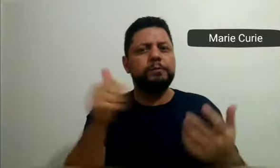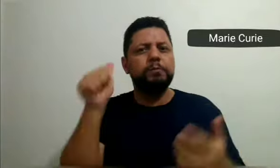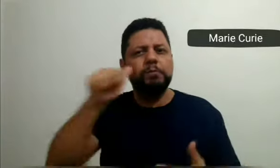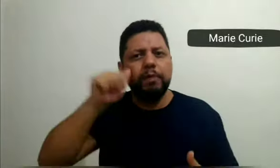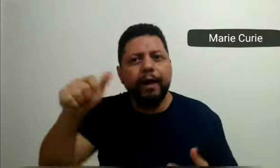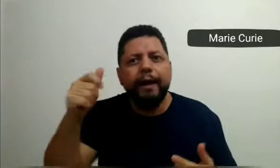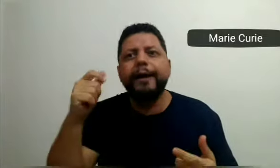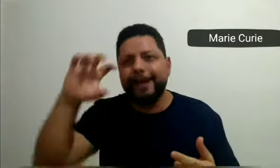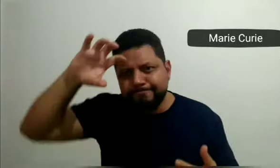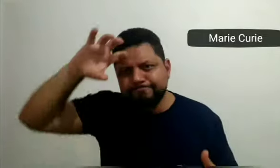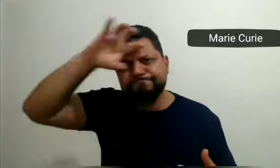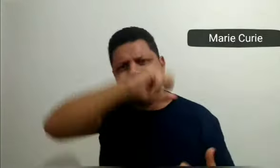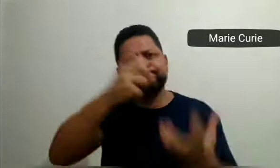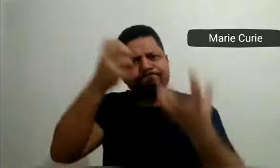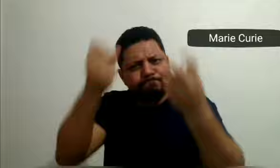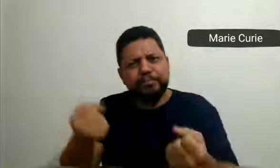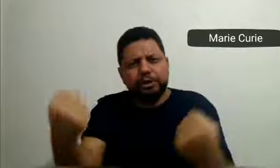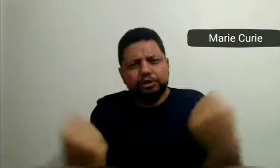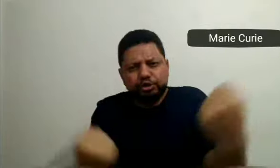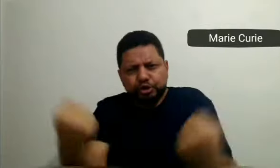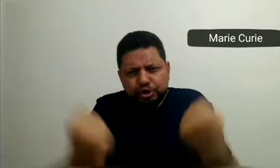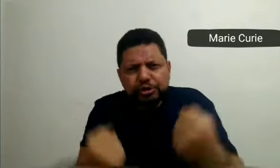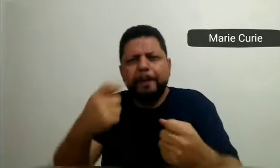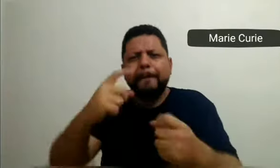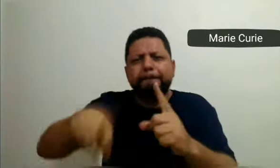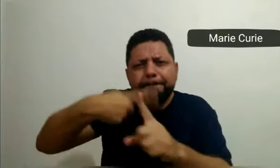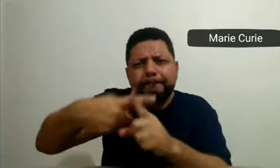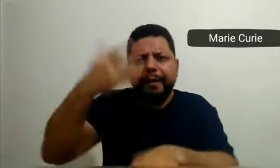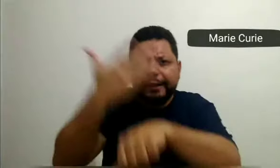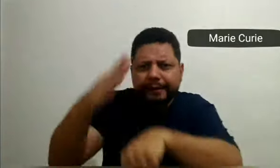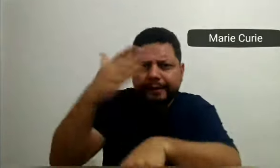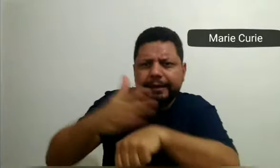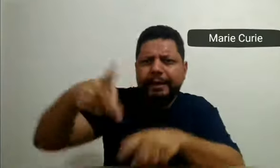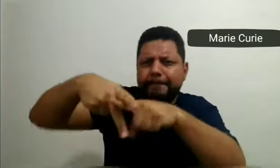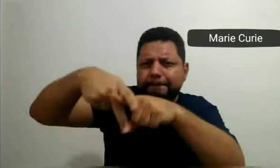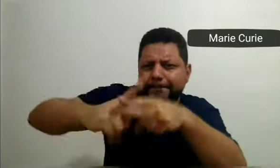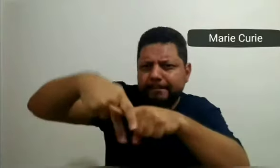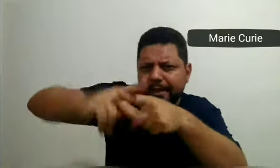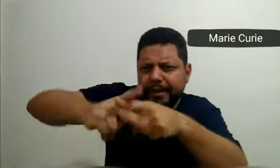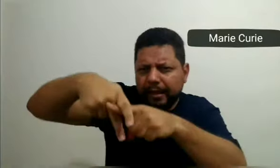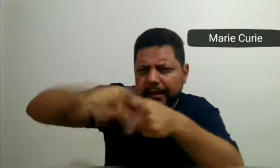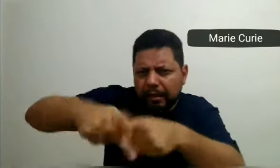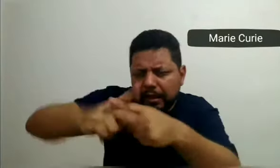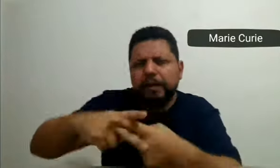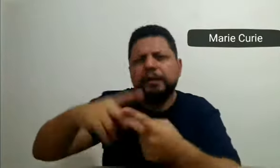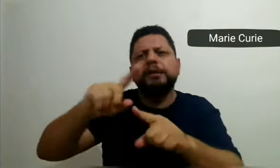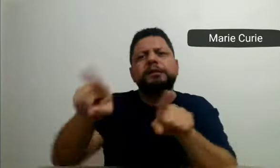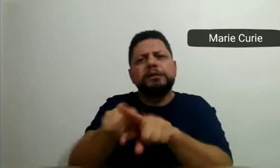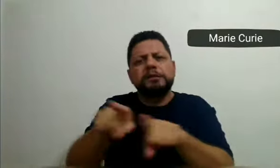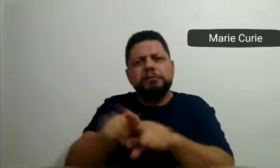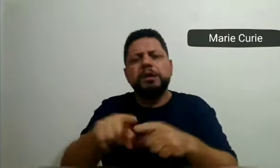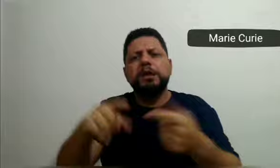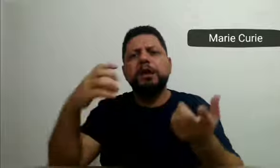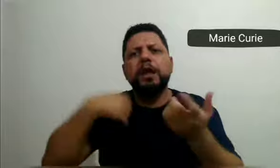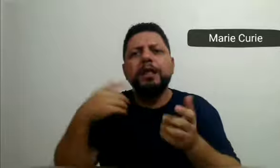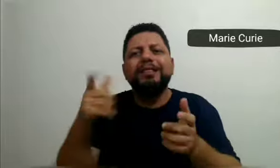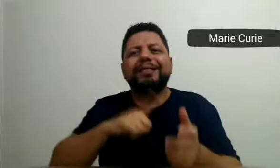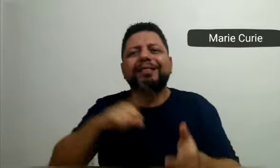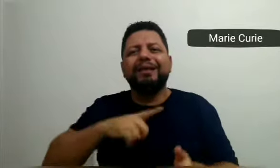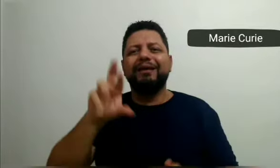e então ajudar na guerra. Aprendeu a dirigir, aprendeu mecânica e